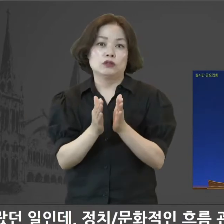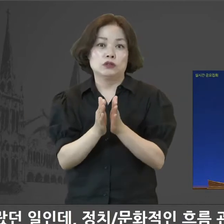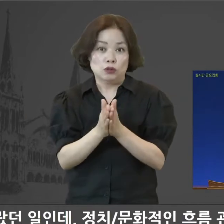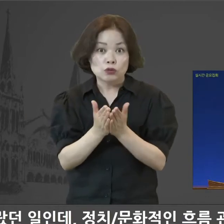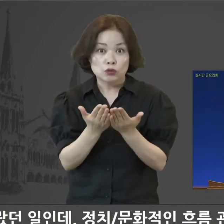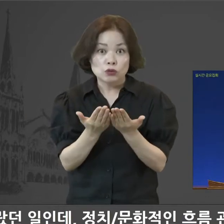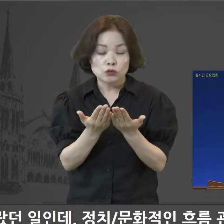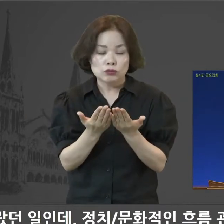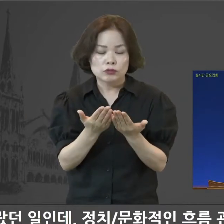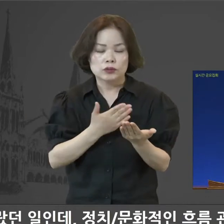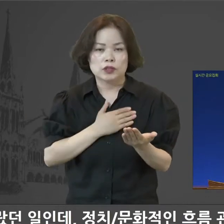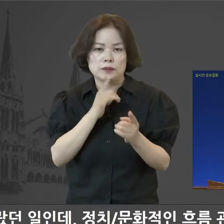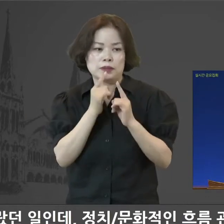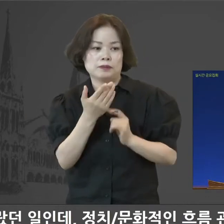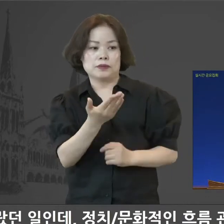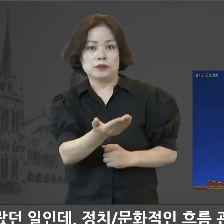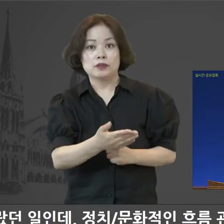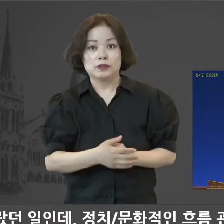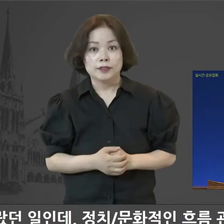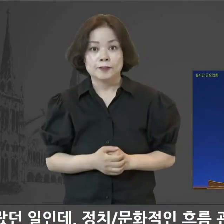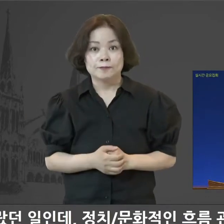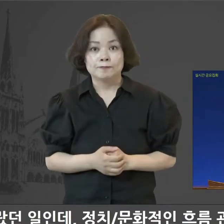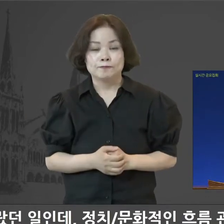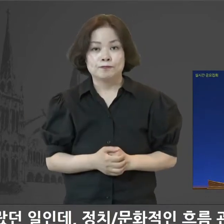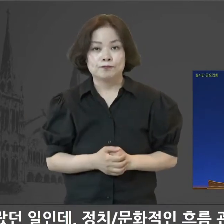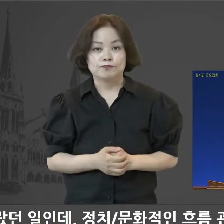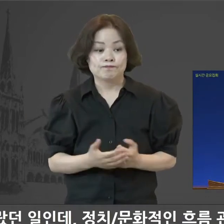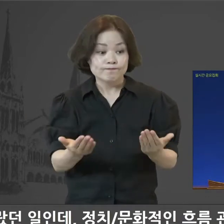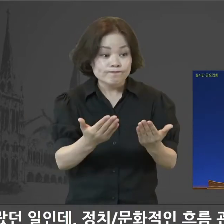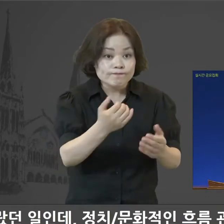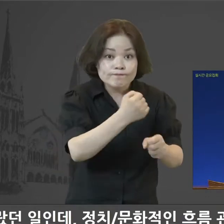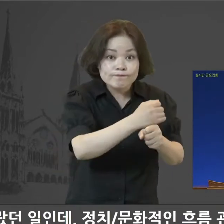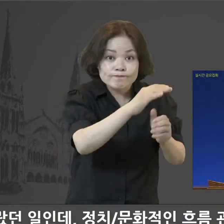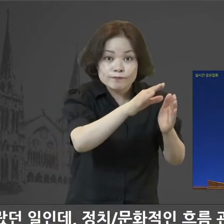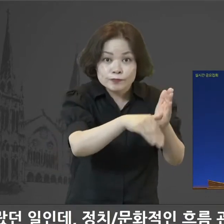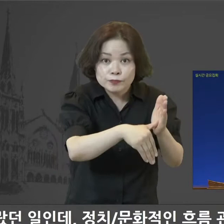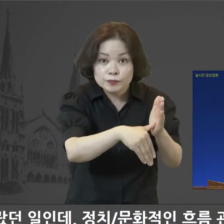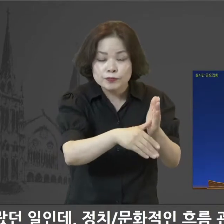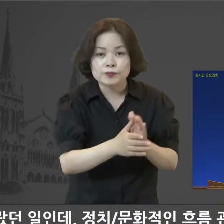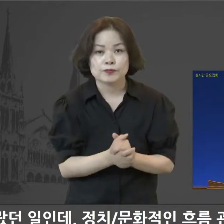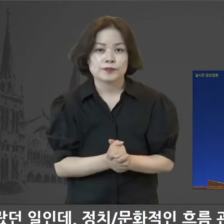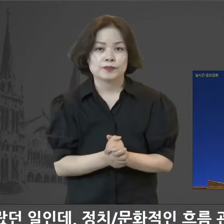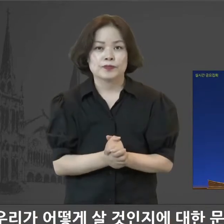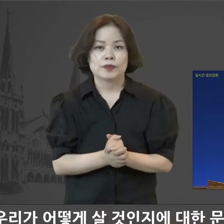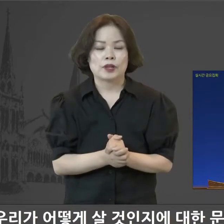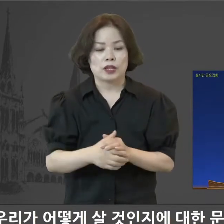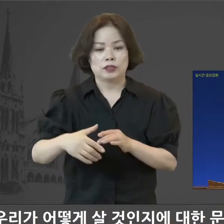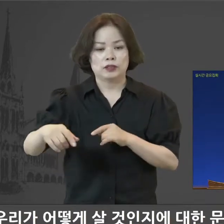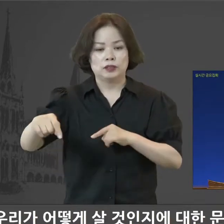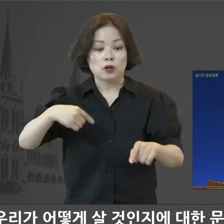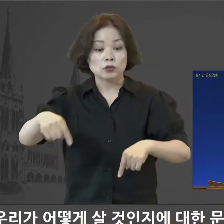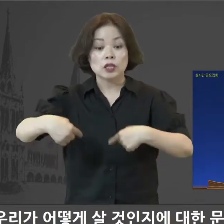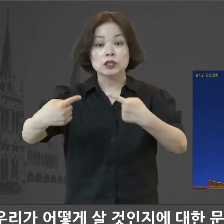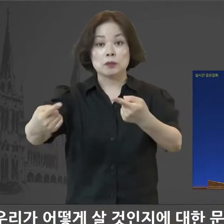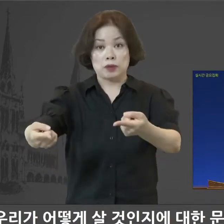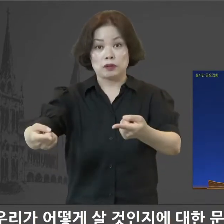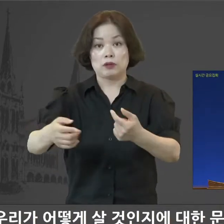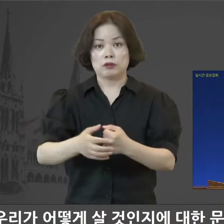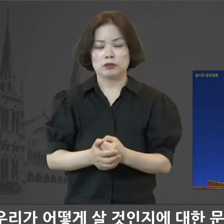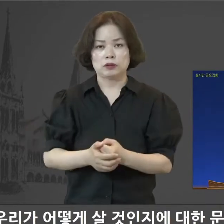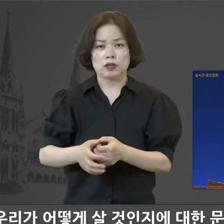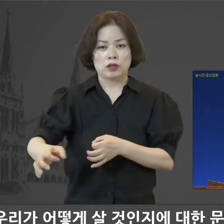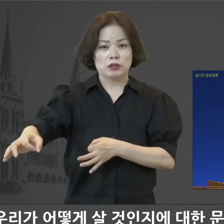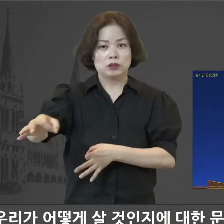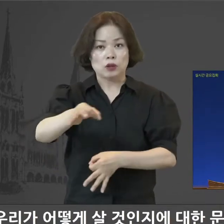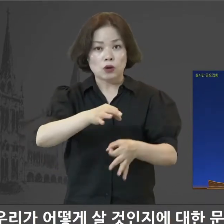이제 제가 주장하는 것이죠. 그러니까 비즈니스를 하더라도 또 정치에 참여하더라도 경제